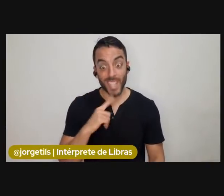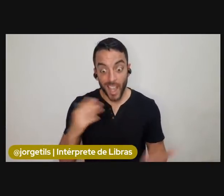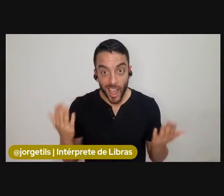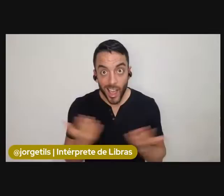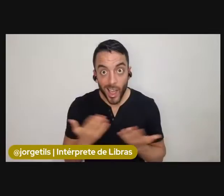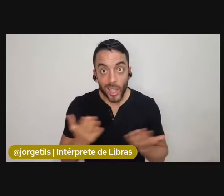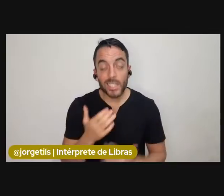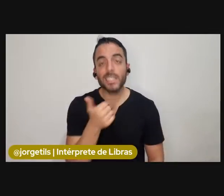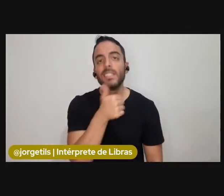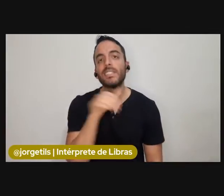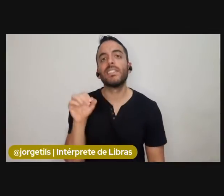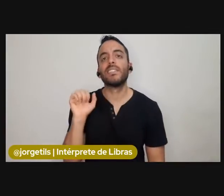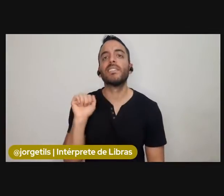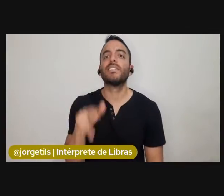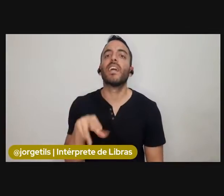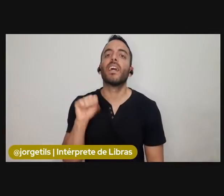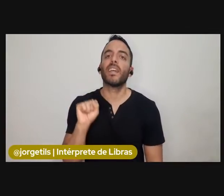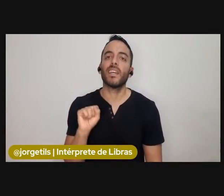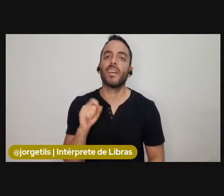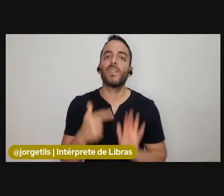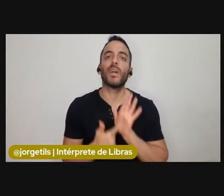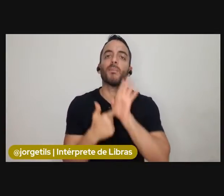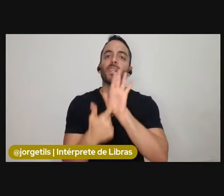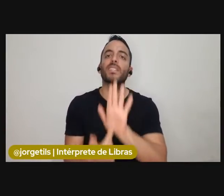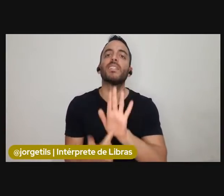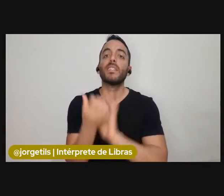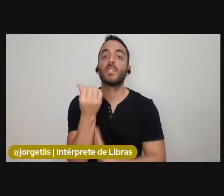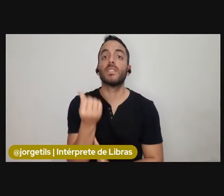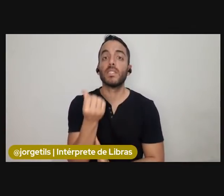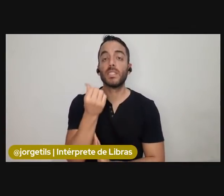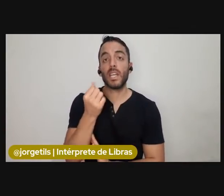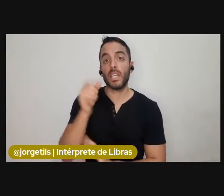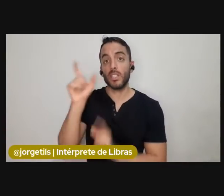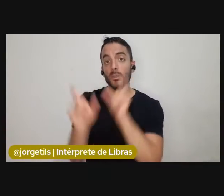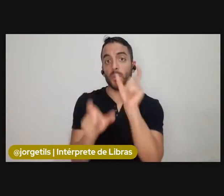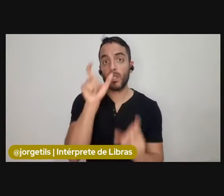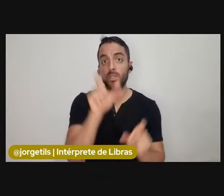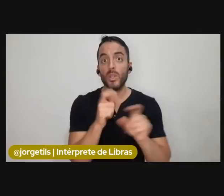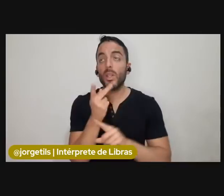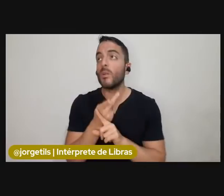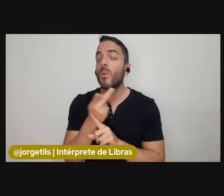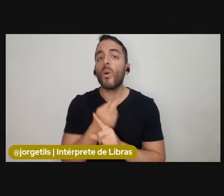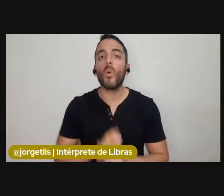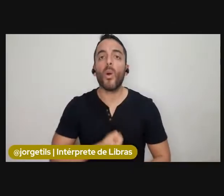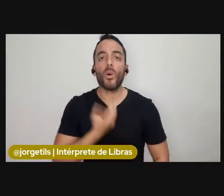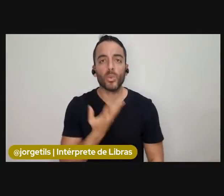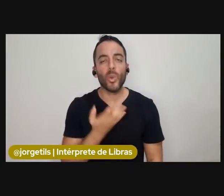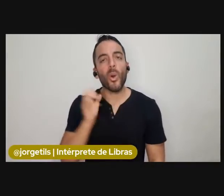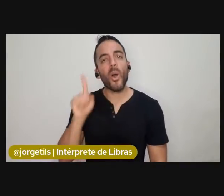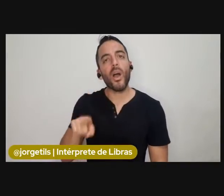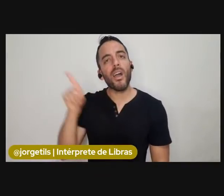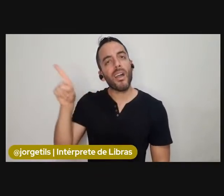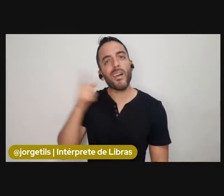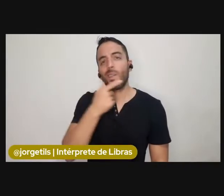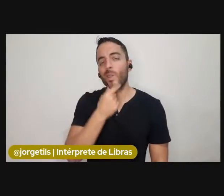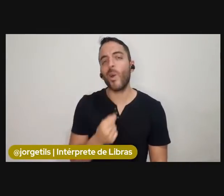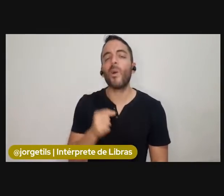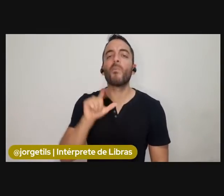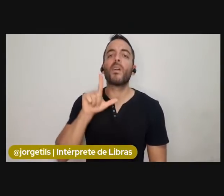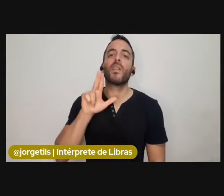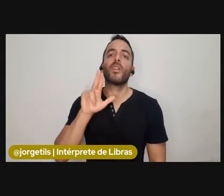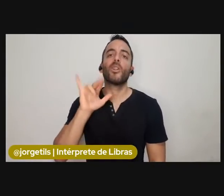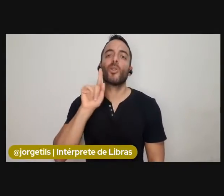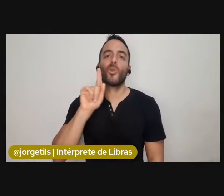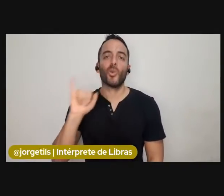uma peça chamada Seis Personagens em Busca de um Autor, do napolitano Luigi Pirandello, que é uma peça